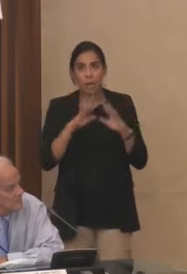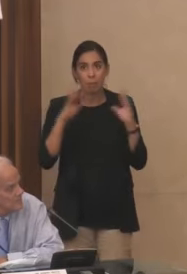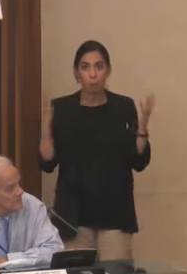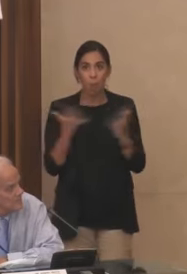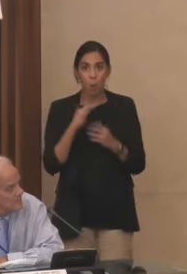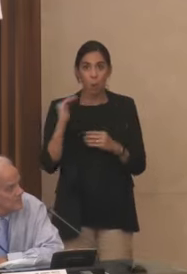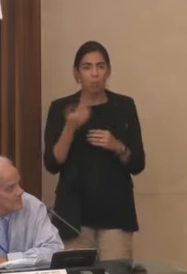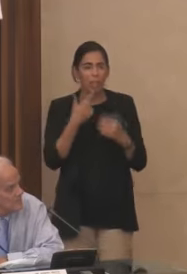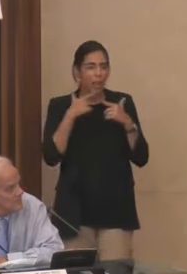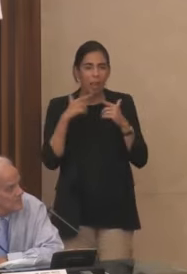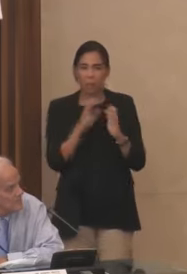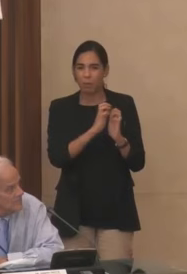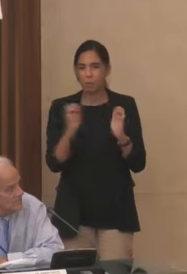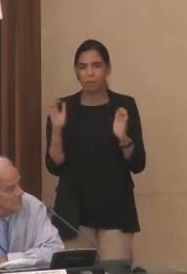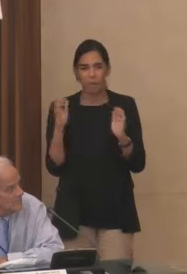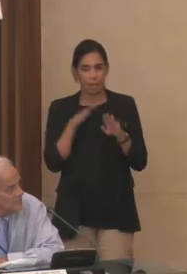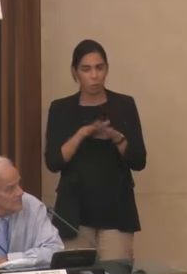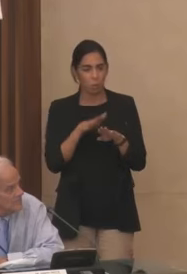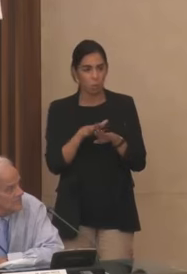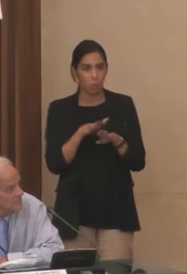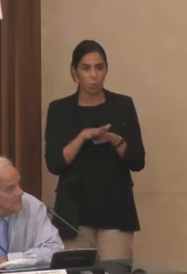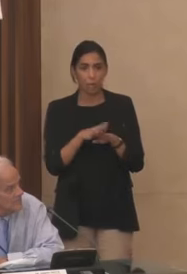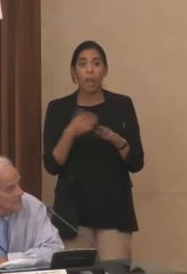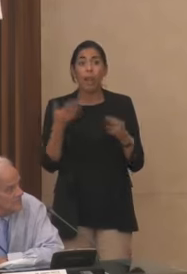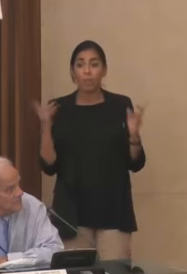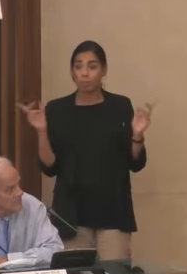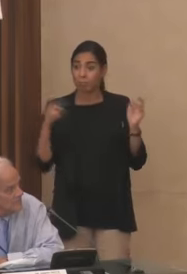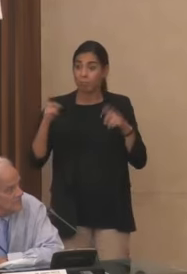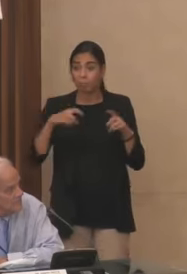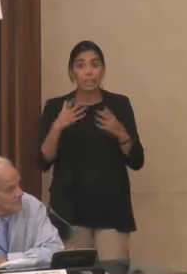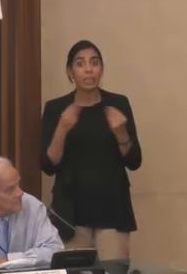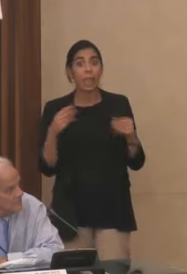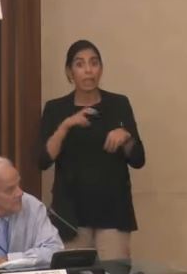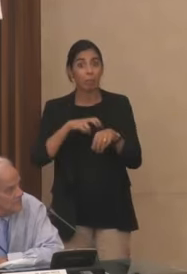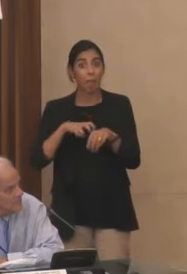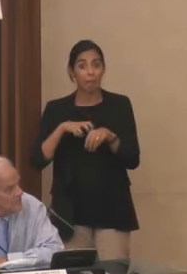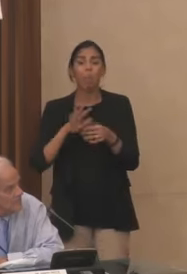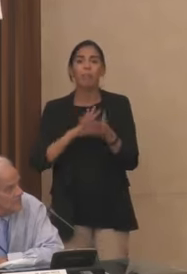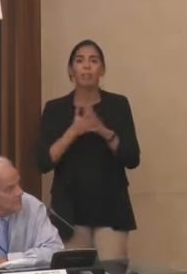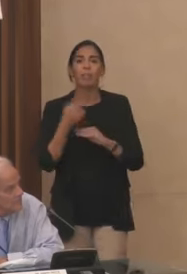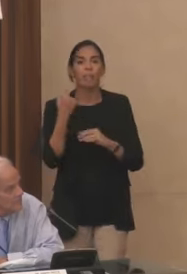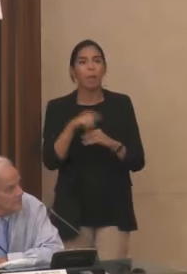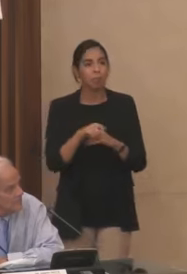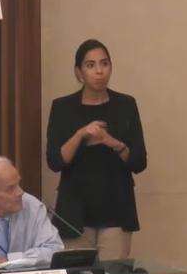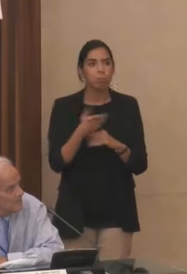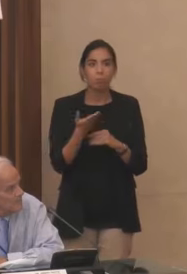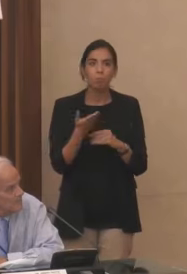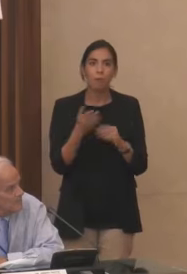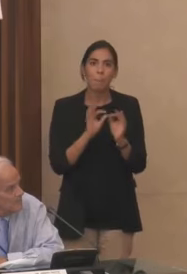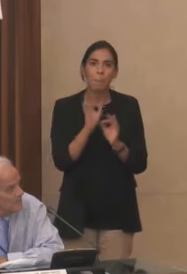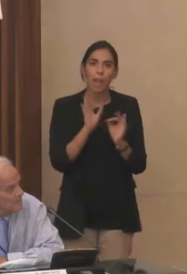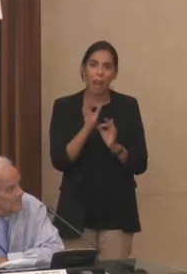tantissime lingue e servirà per molti medici, tutti questi parametri sono